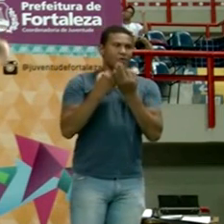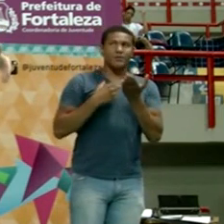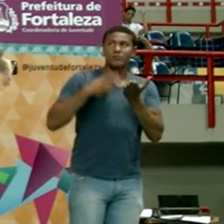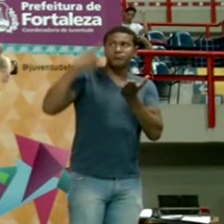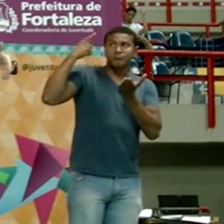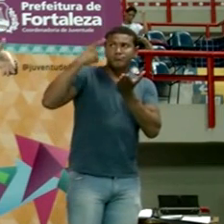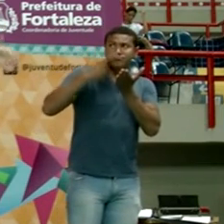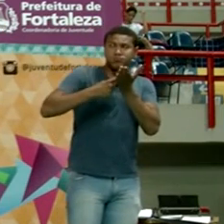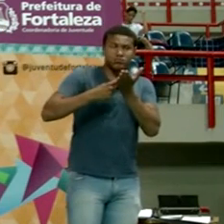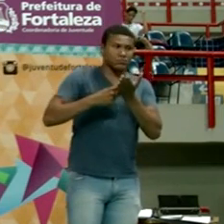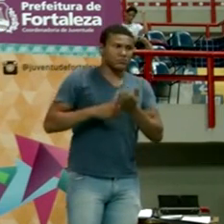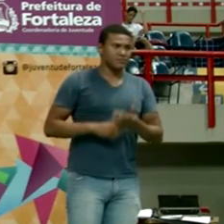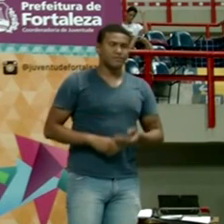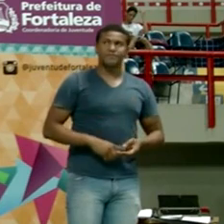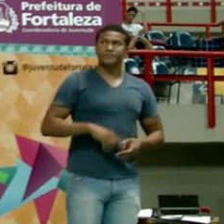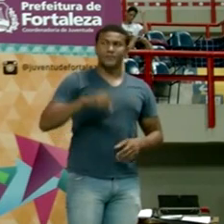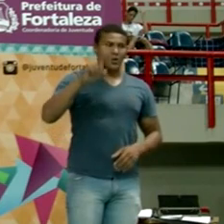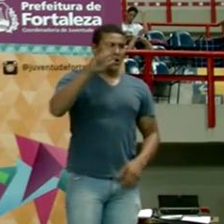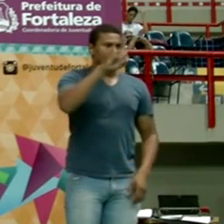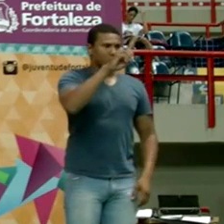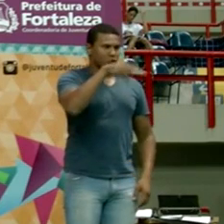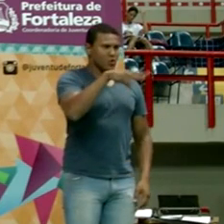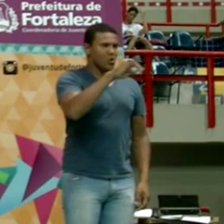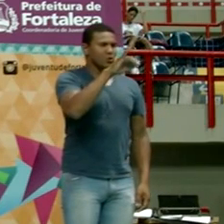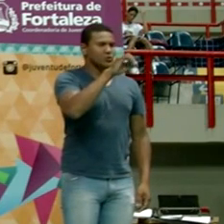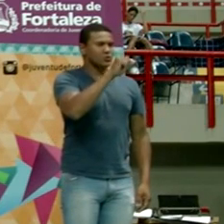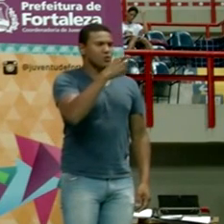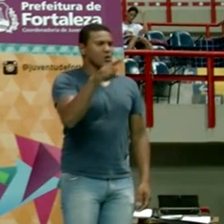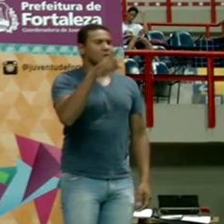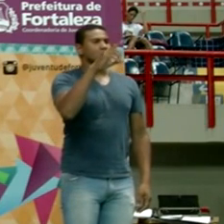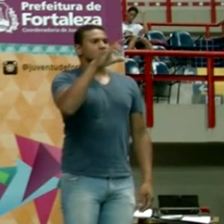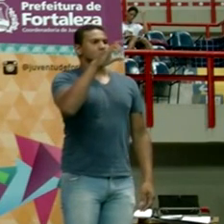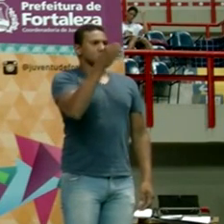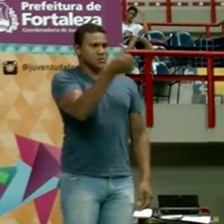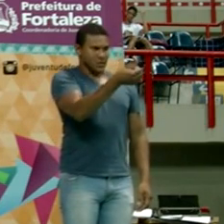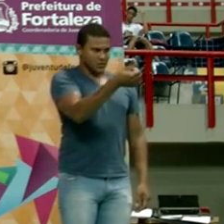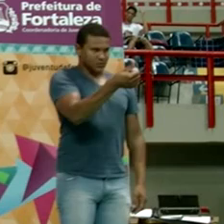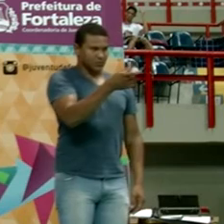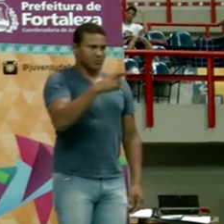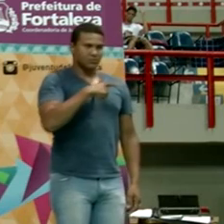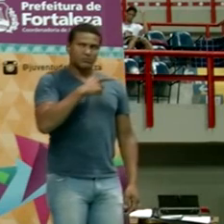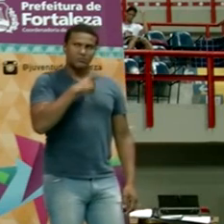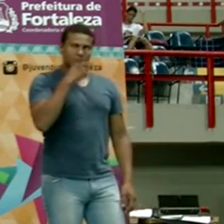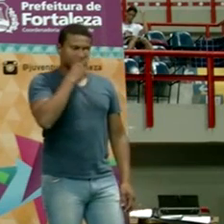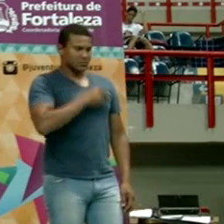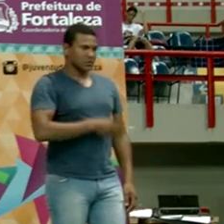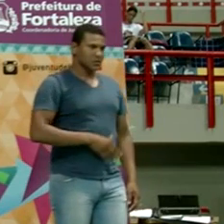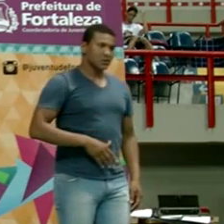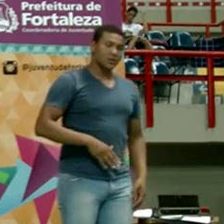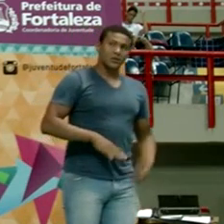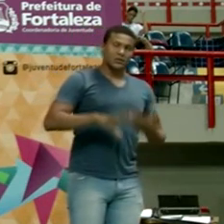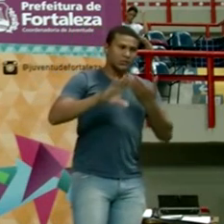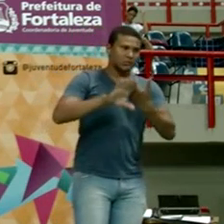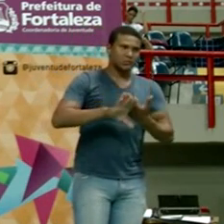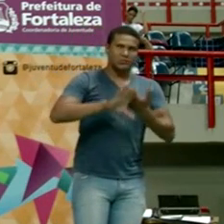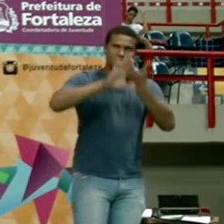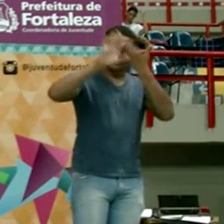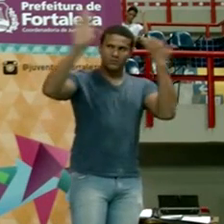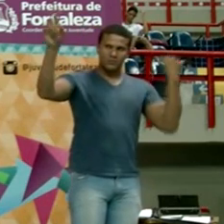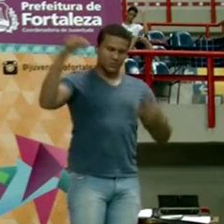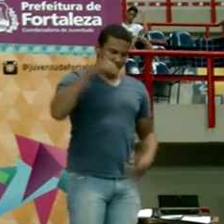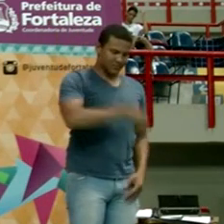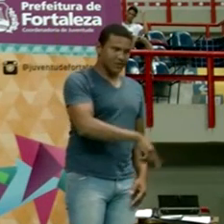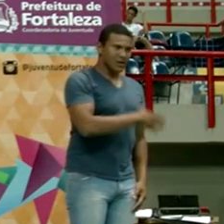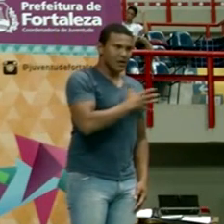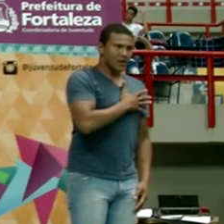de Dom João VI, Dom João VI volta para Portugal e deixa quem para liderar a independência do Brasil?